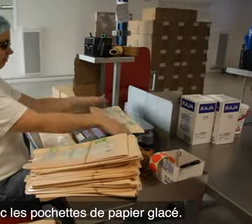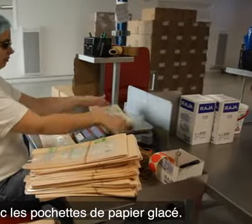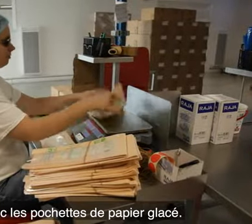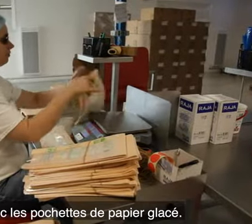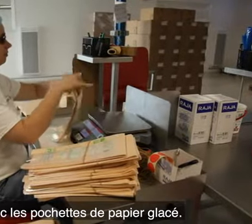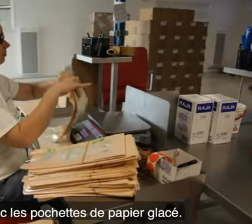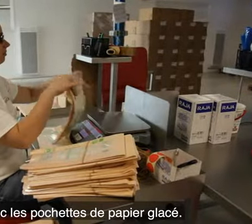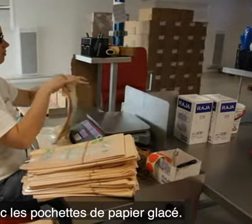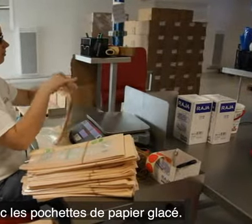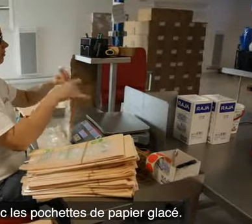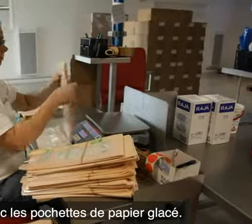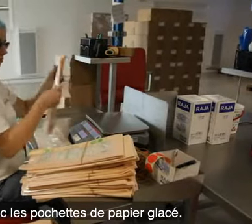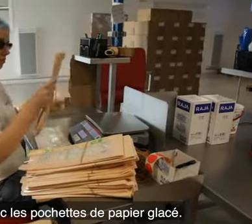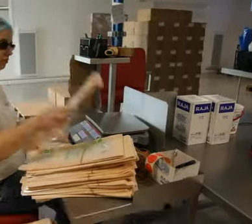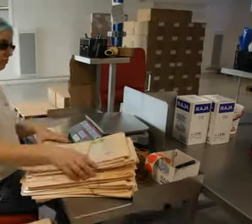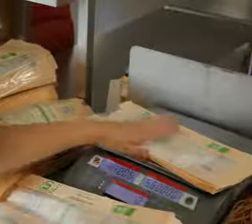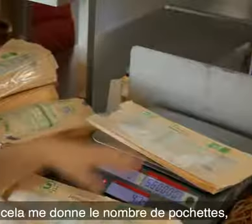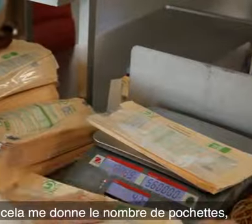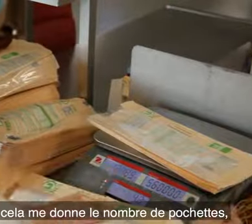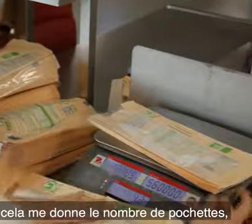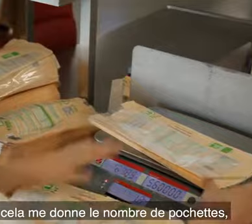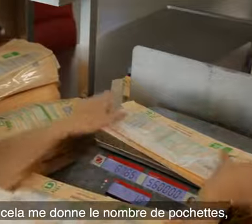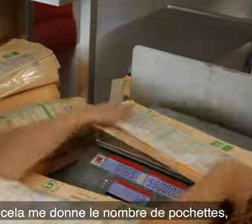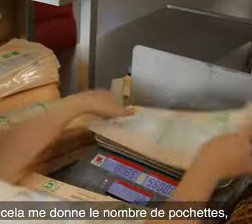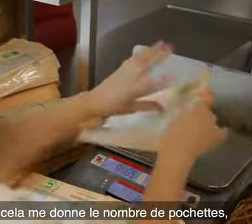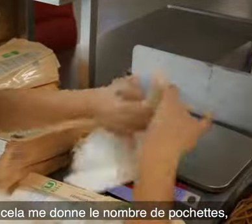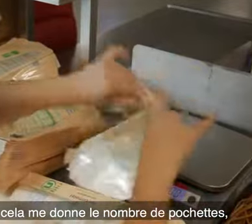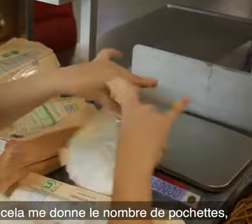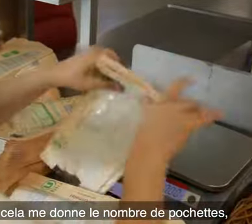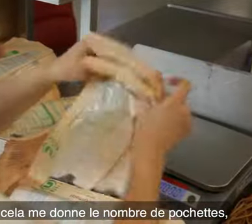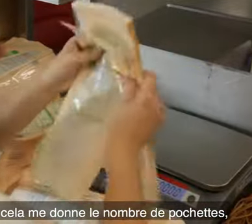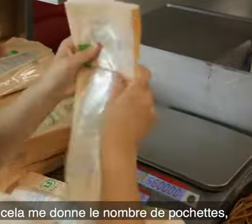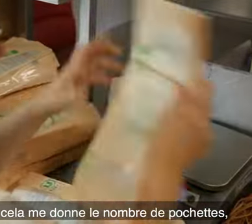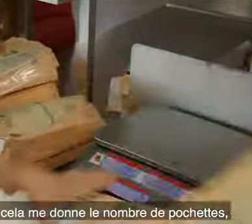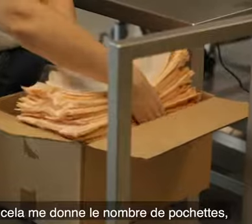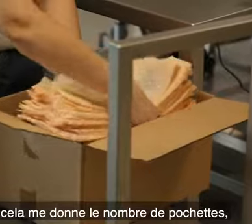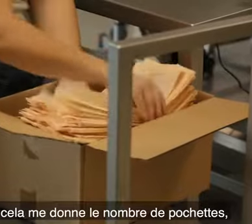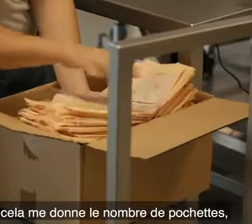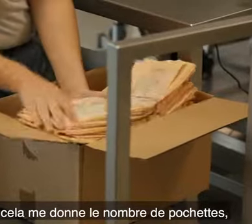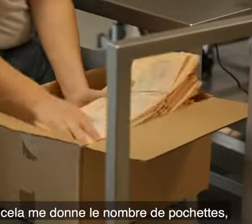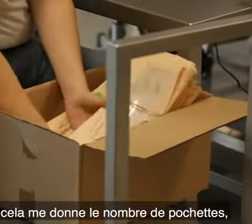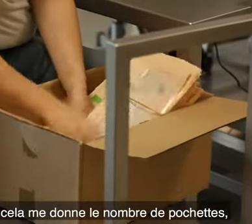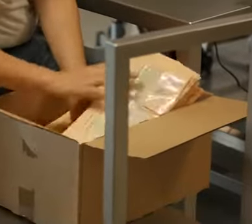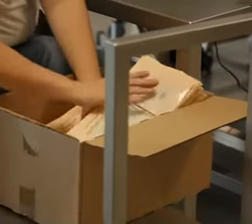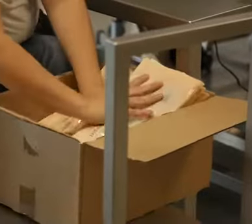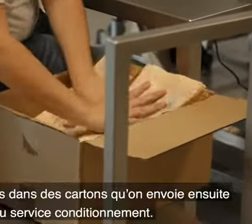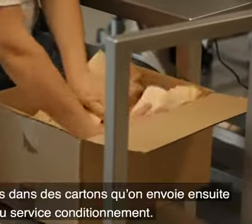ici, avec les pochettes de papier glacé. Ben, je les pèse et puis le pesage me donne le nombre de pochettes. Et puis je